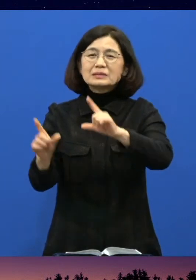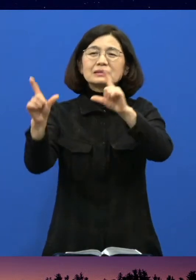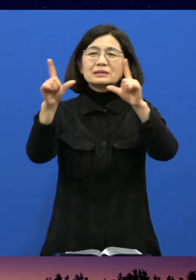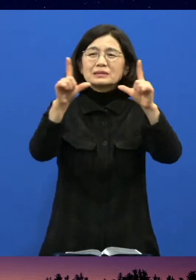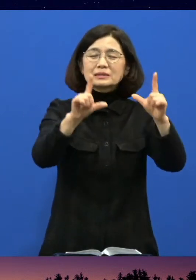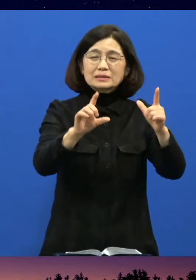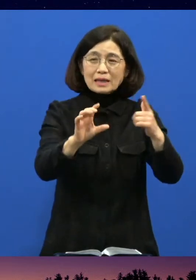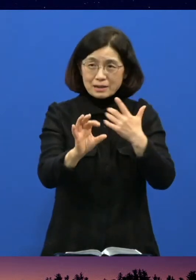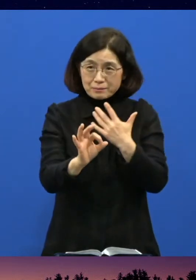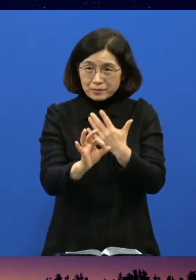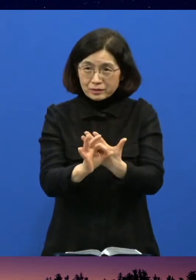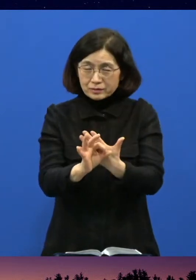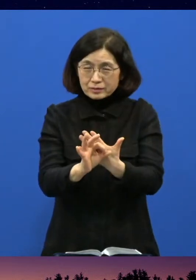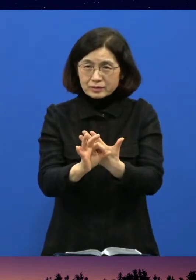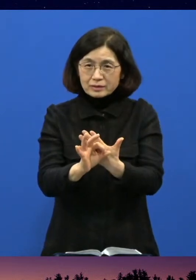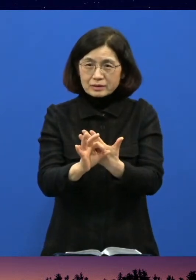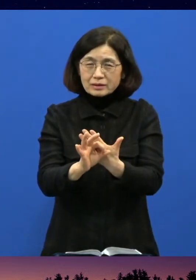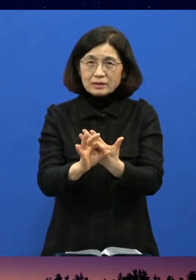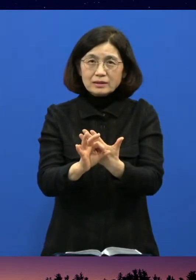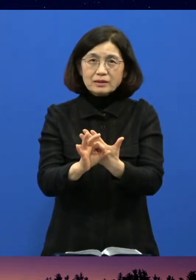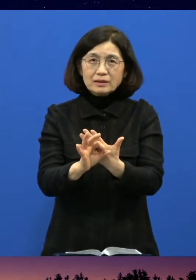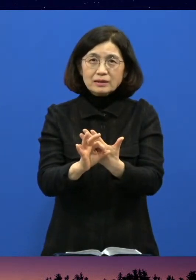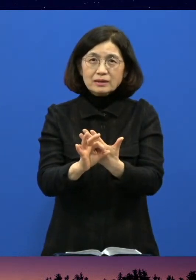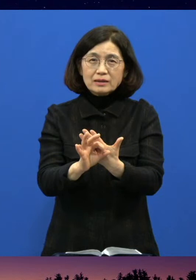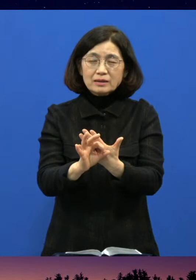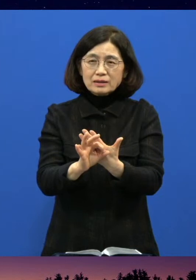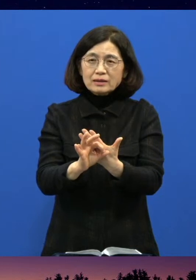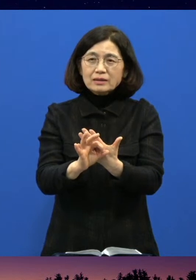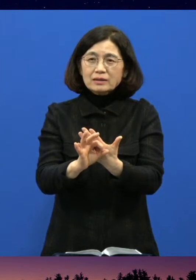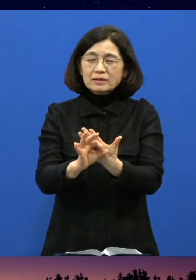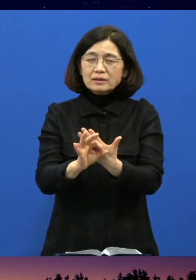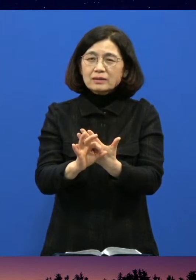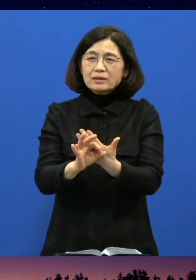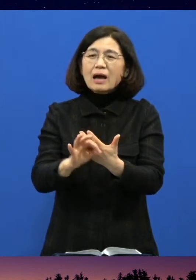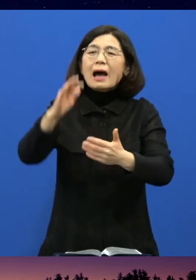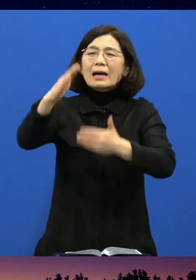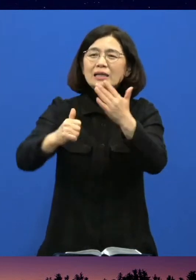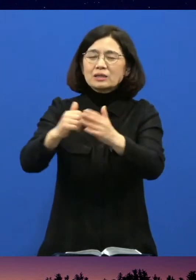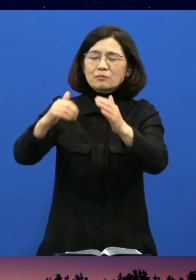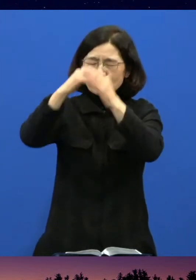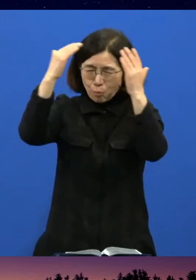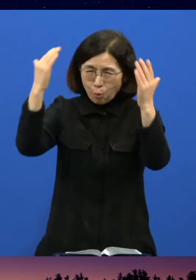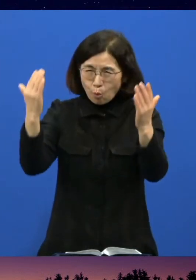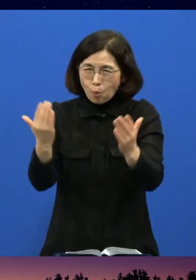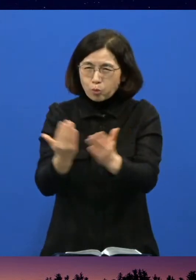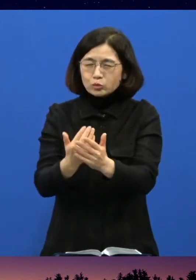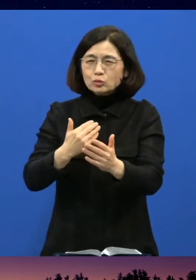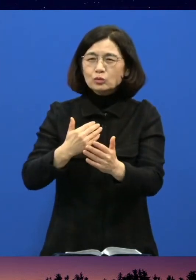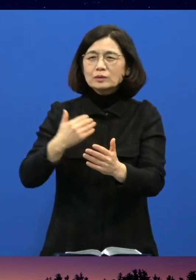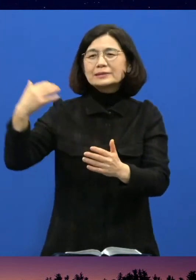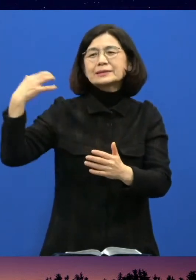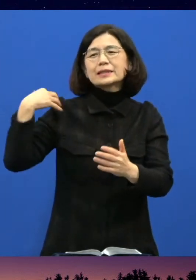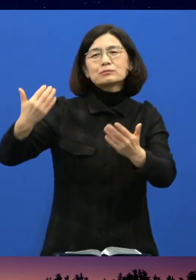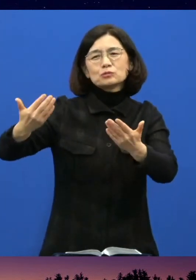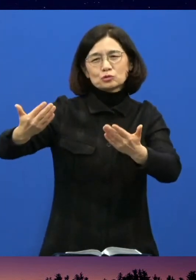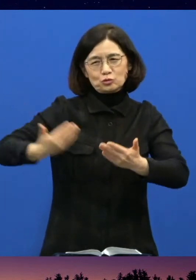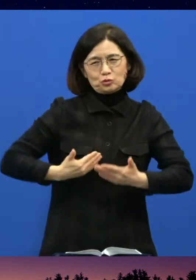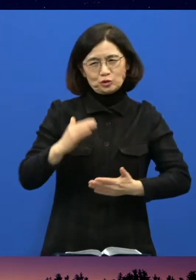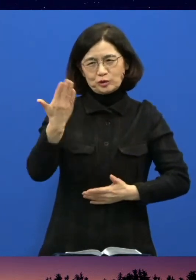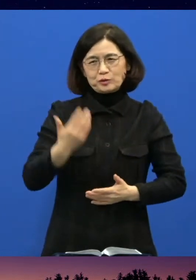그 다음은 하나님이 하나님의 일을 하실 거예요. 우리가 여러분 너무 잘 나가나 똑똑할 필요가 없어요.